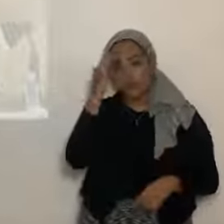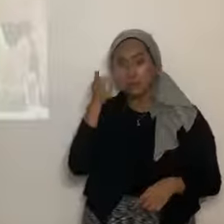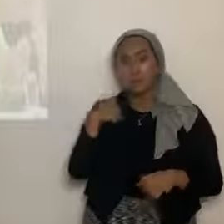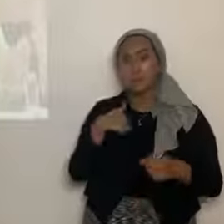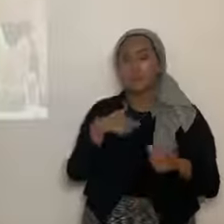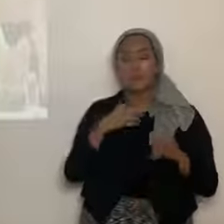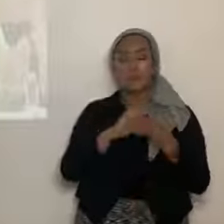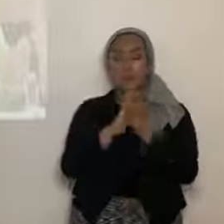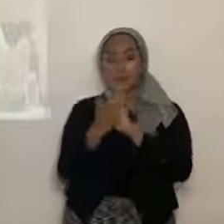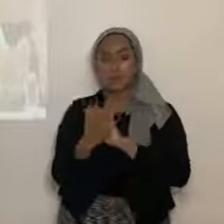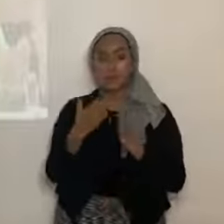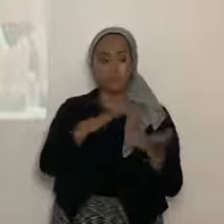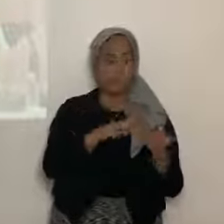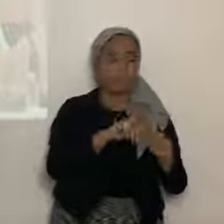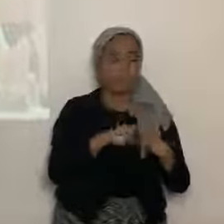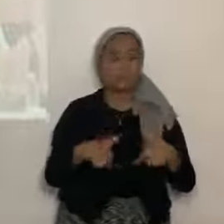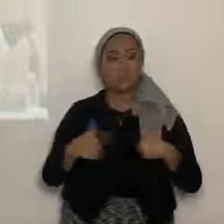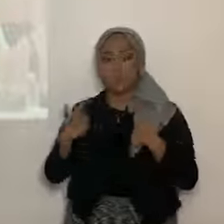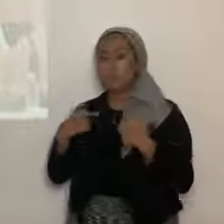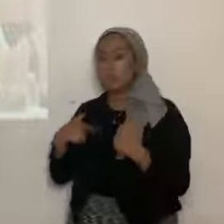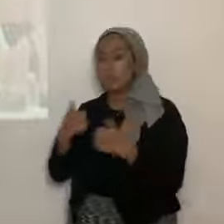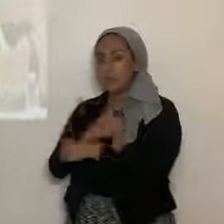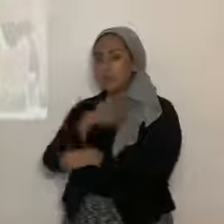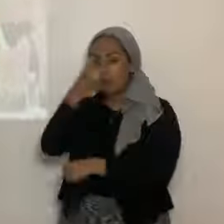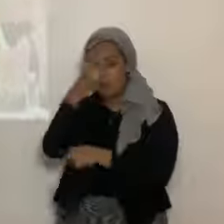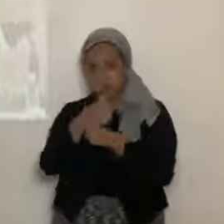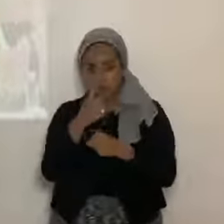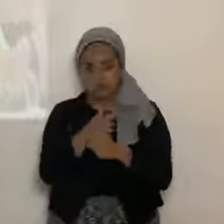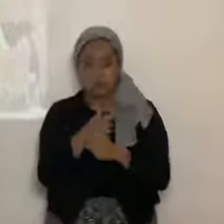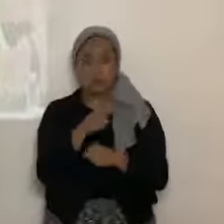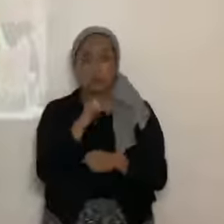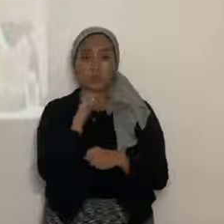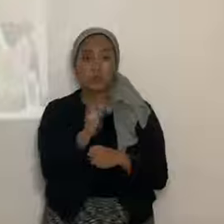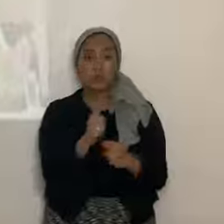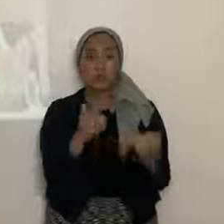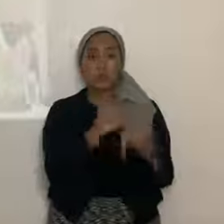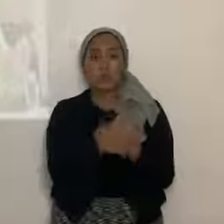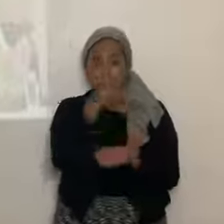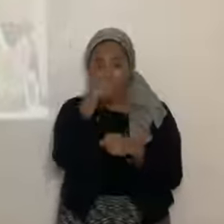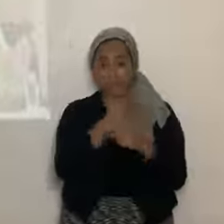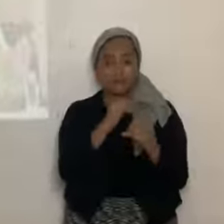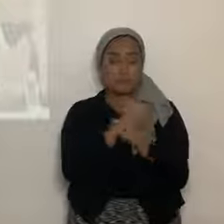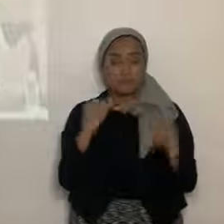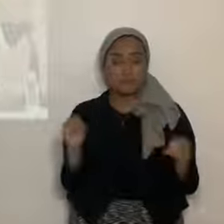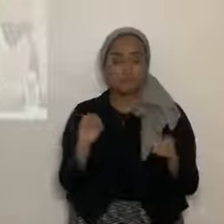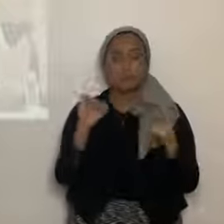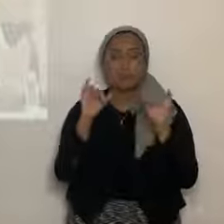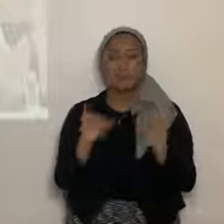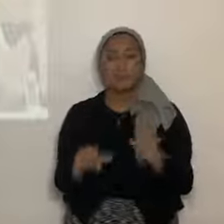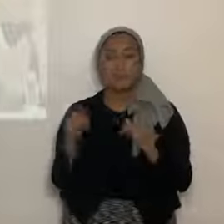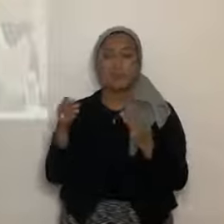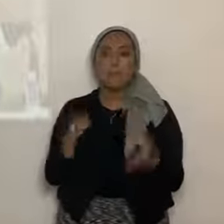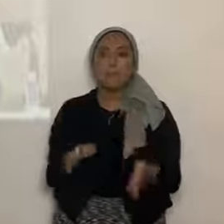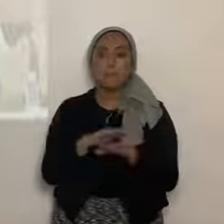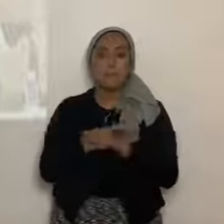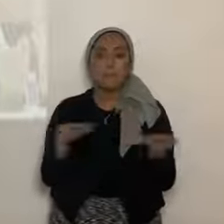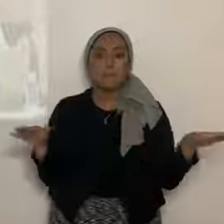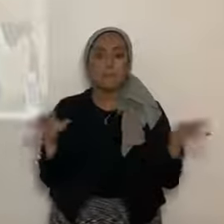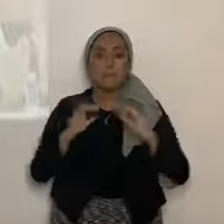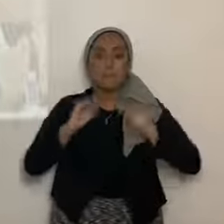muerte a vida, en que amamos a los hermanos. El que no ama a su hermano permanece en muerte. Punto. Está claro.